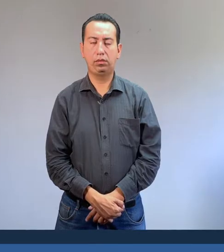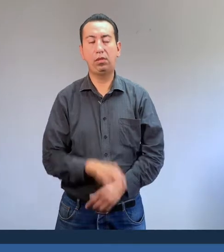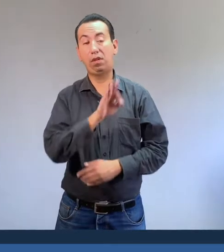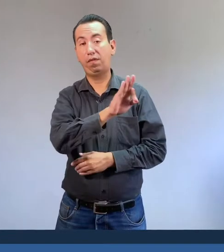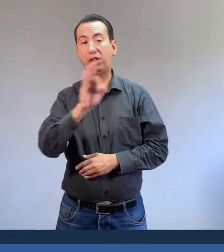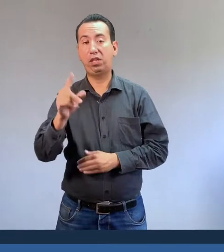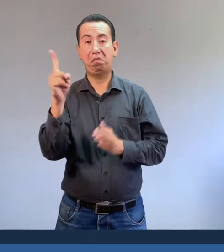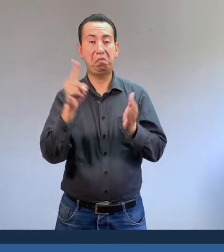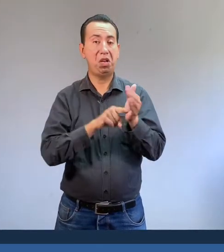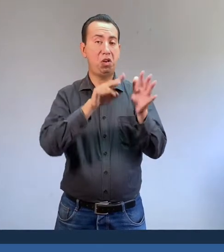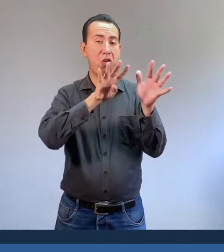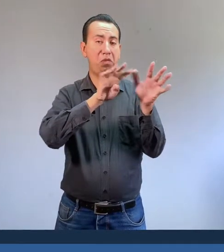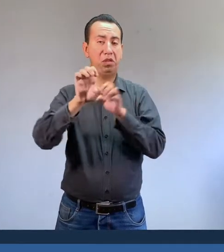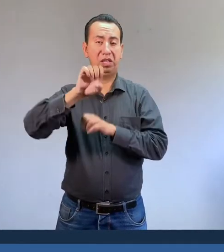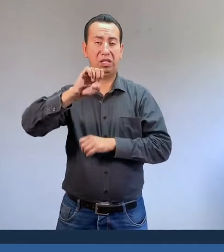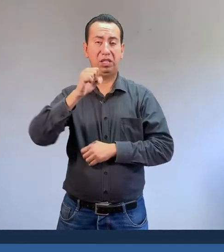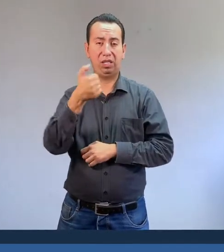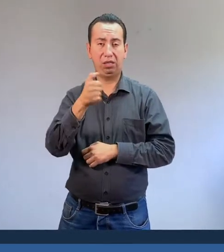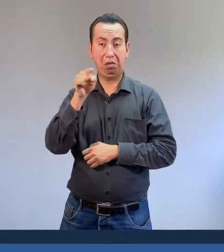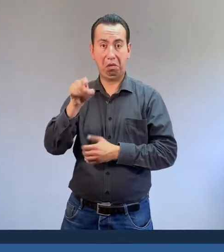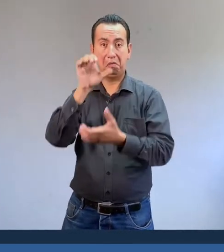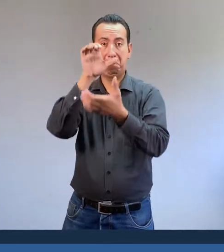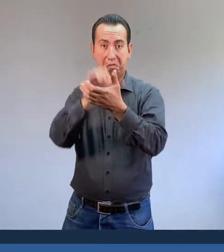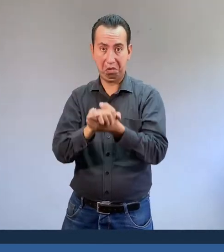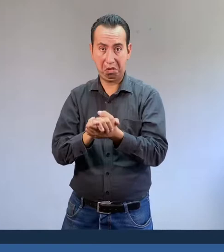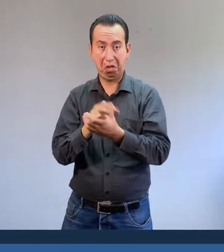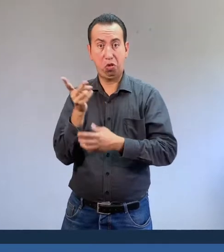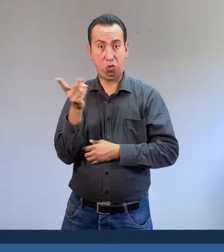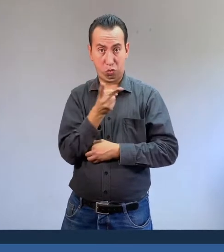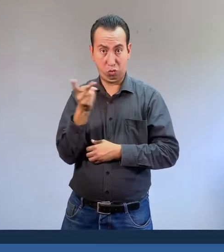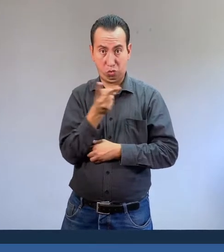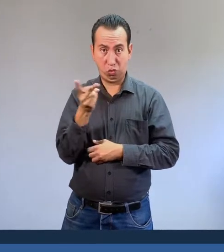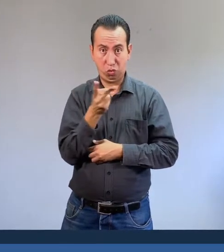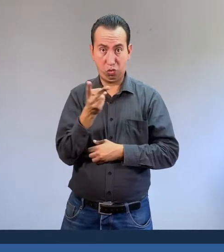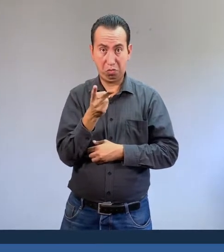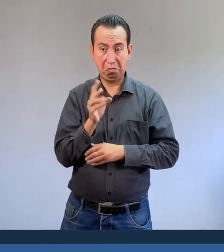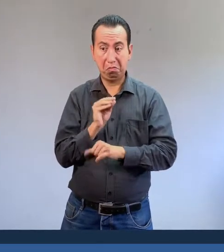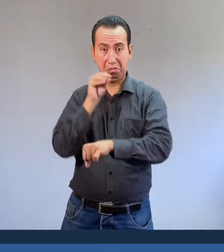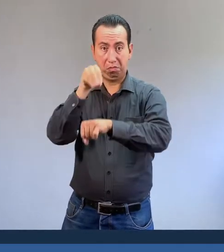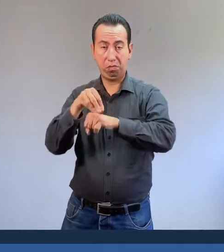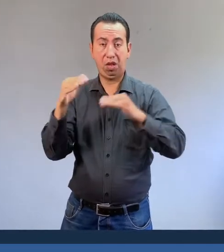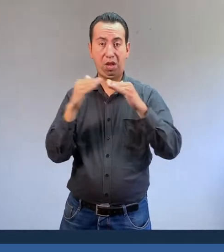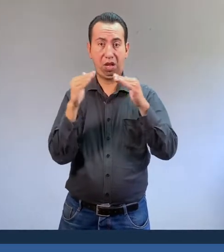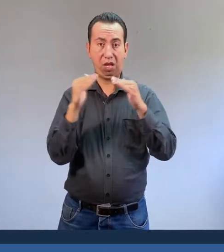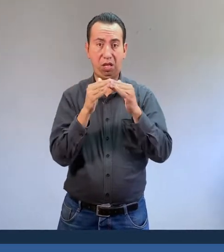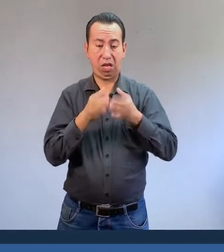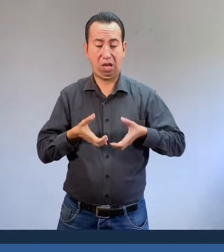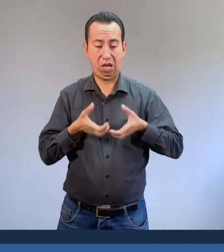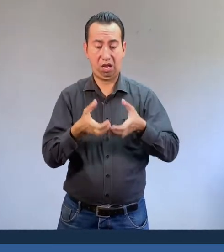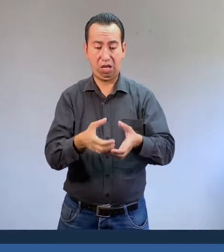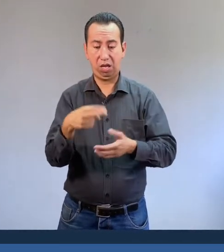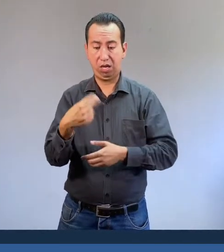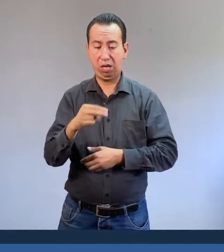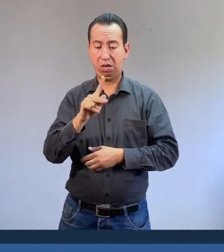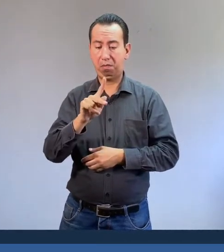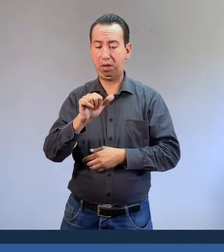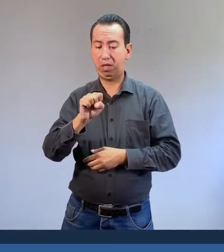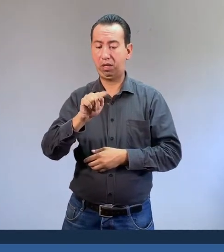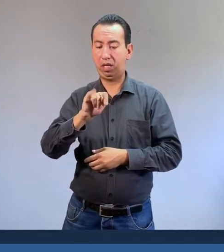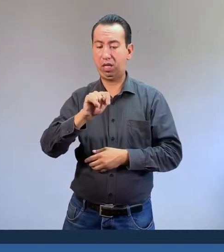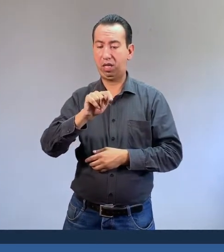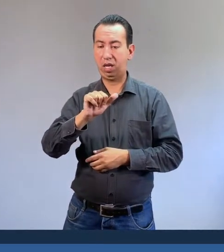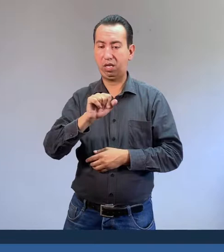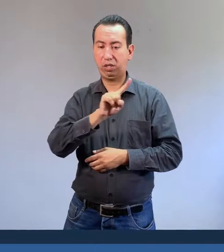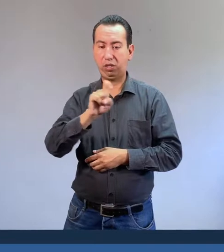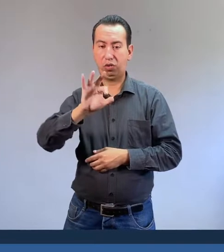En 1966, el matrimonio fijó definitivamente su residencia en Pastitas 158, y vivieron